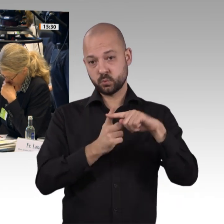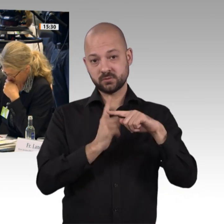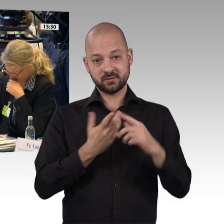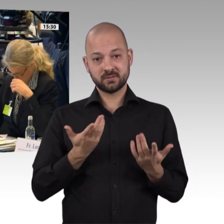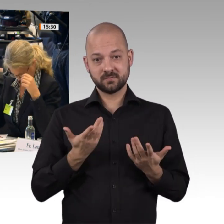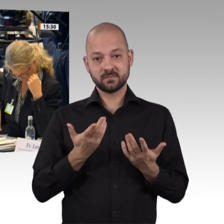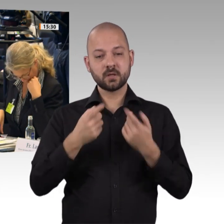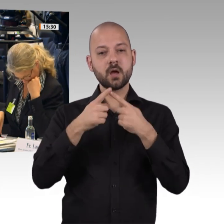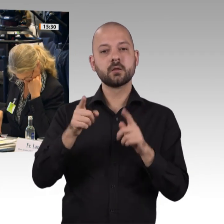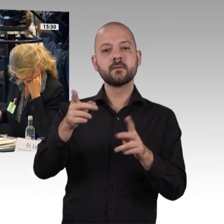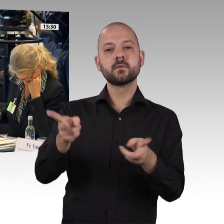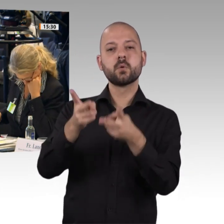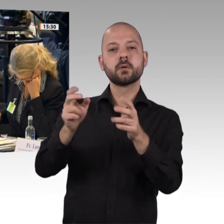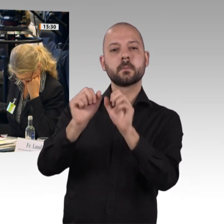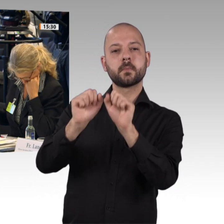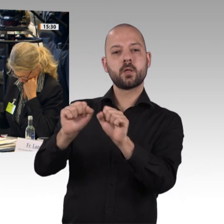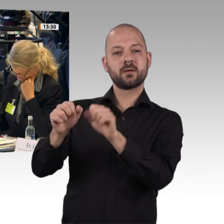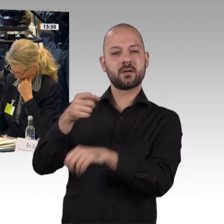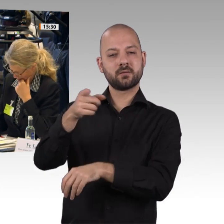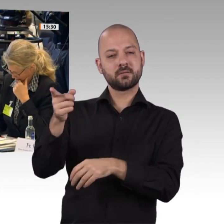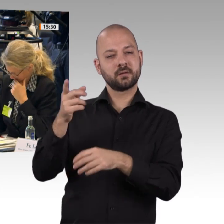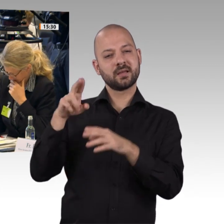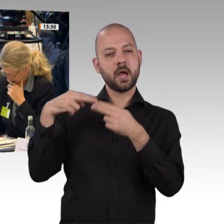dann wieder durch ein anderes